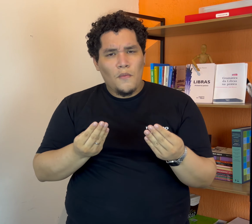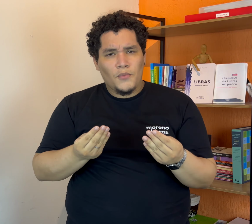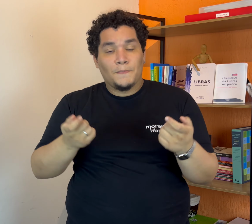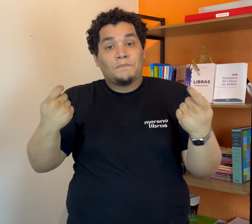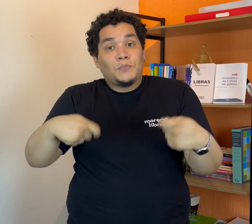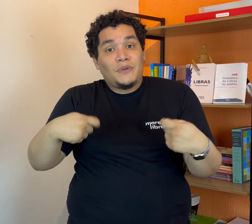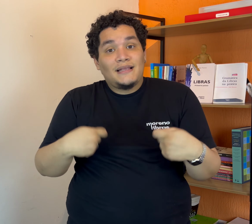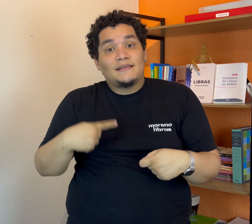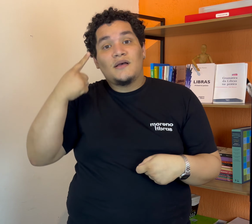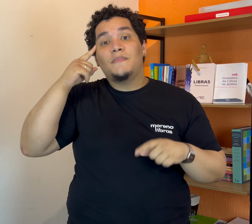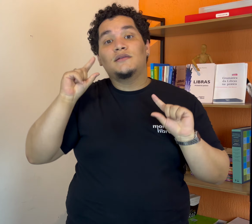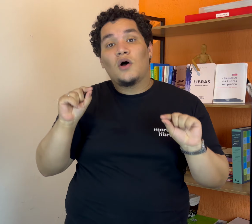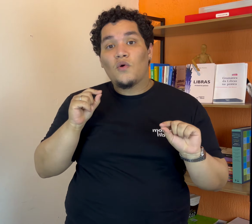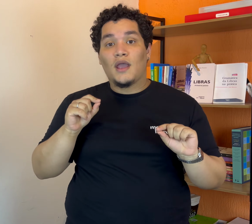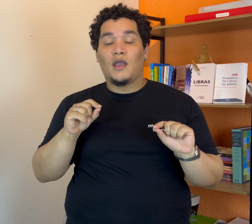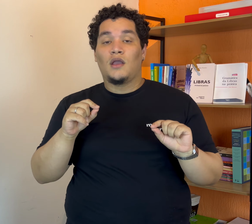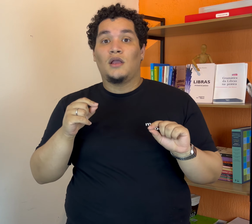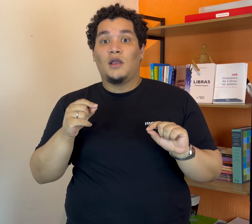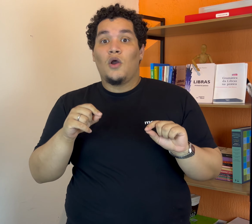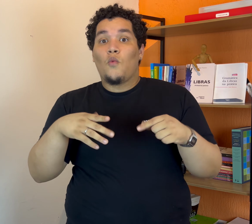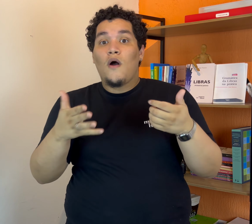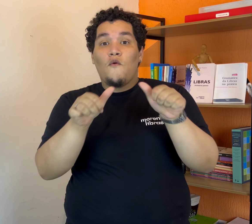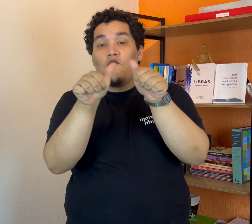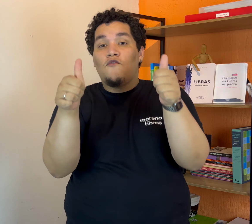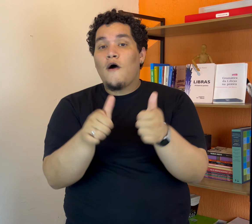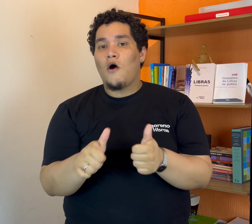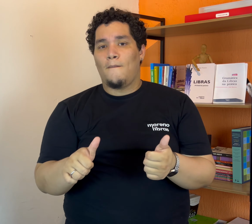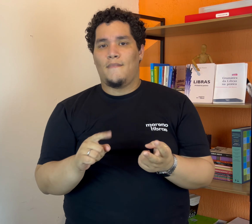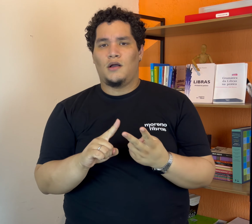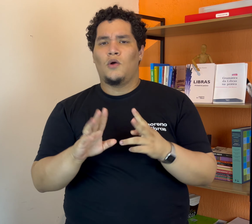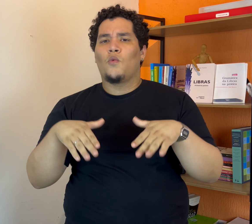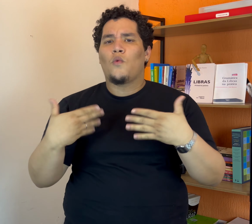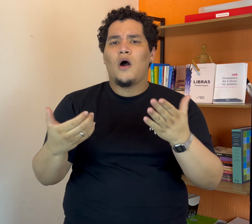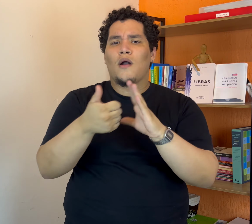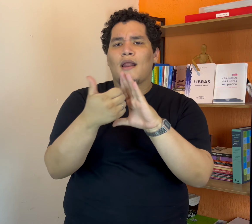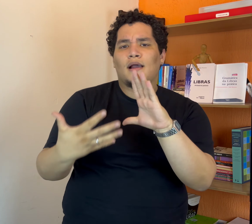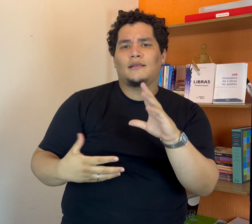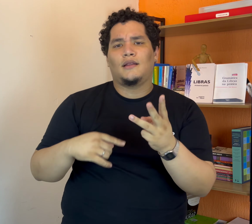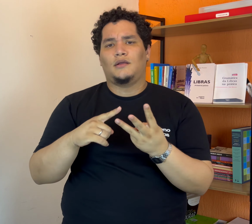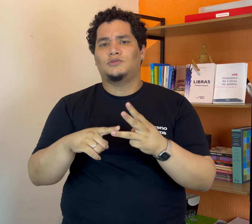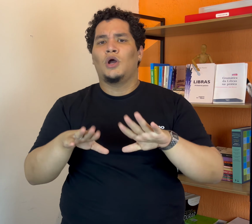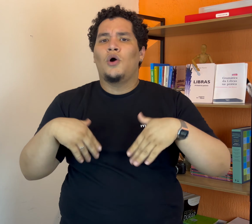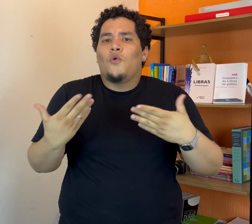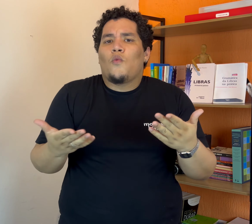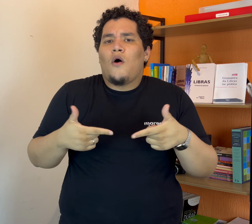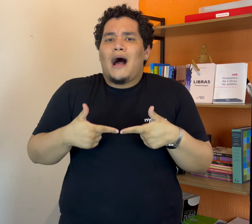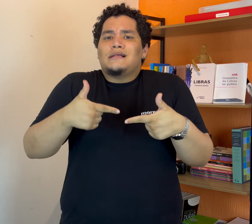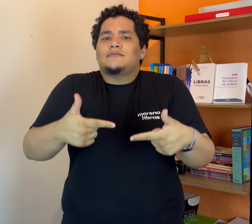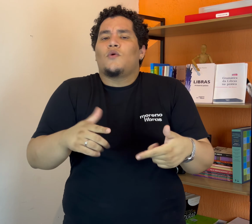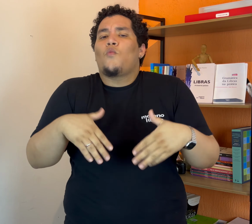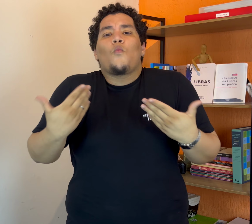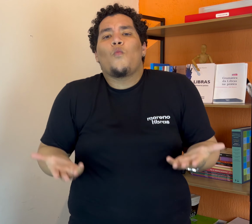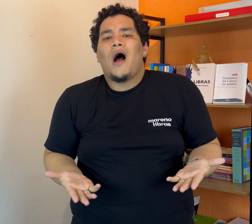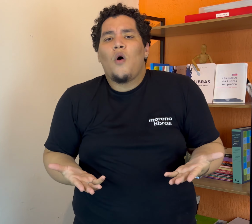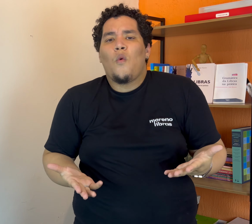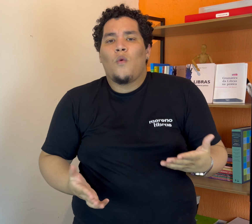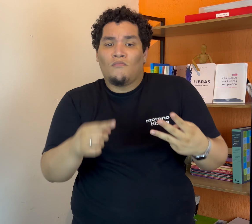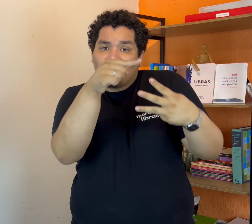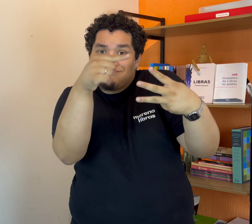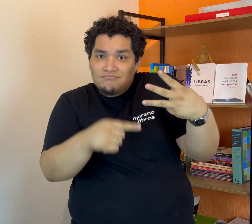a minha sinalização, a minha Libras mais clara. De que forma? Qual que é a forma, a característica? Qual é a ação? Essas três